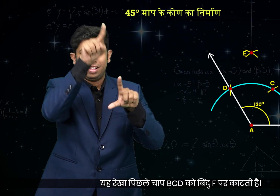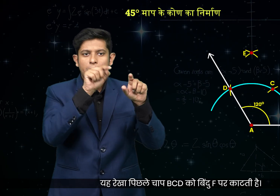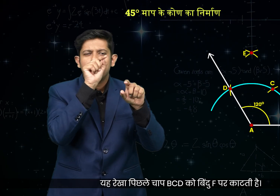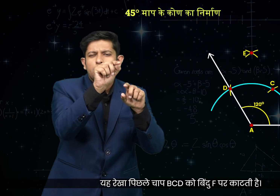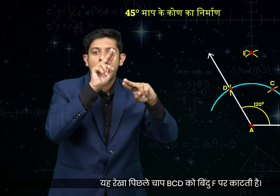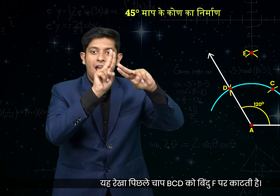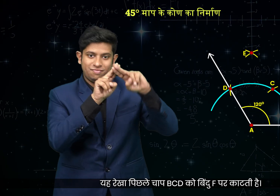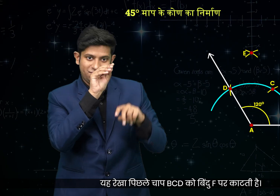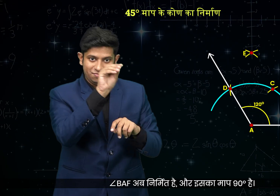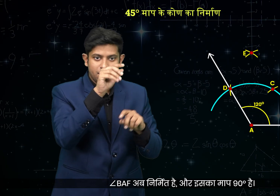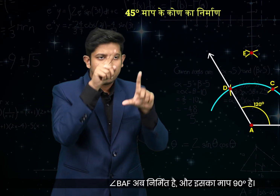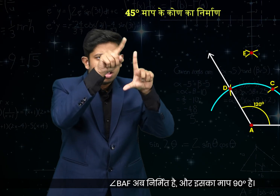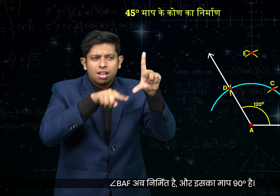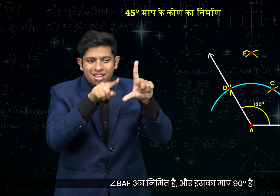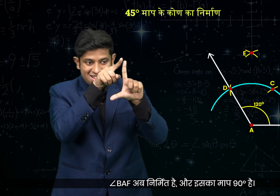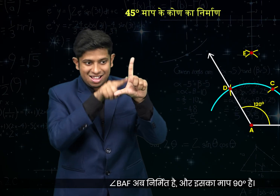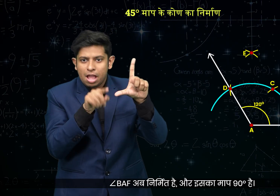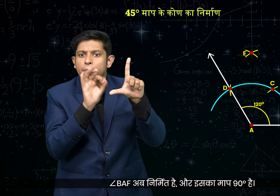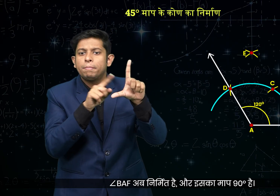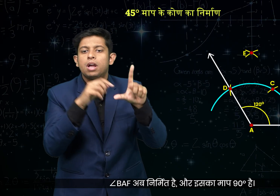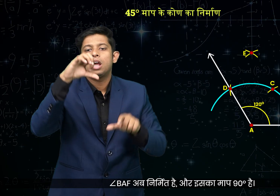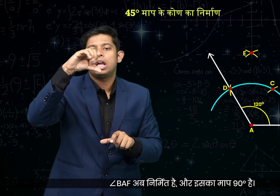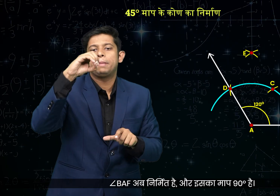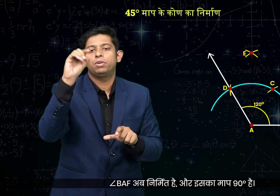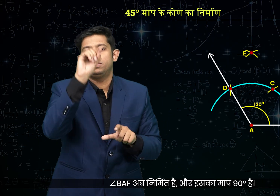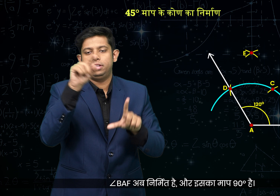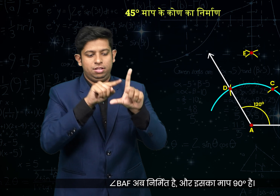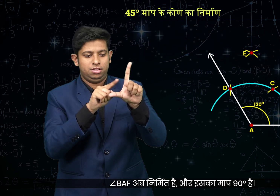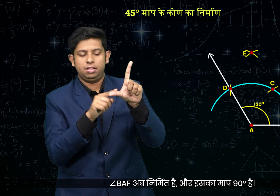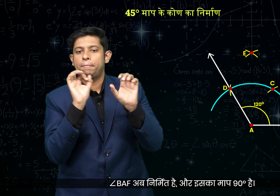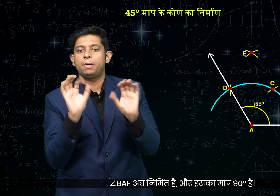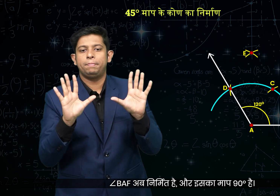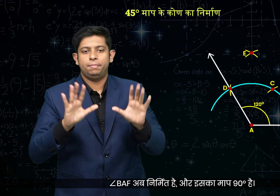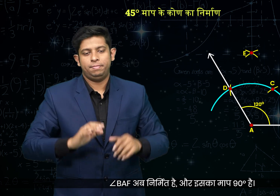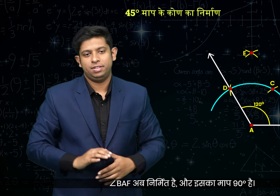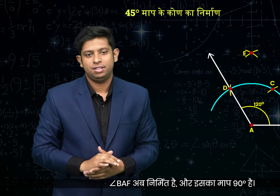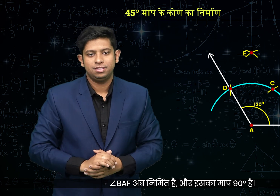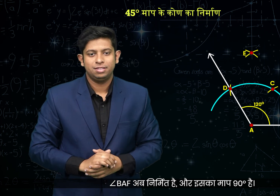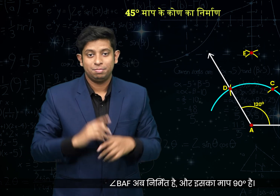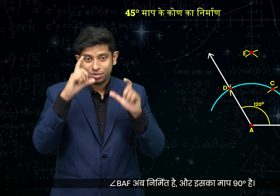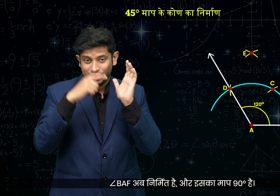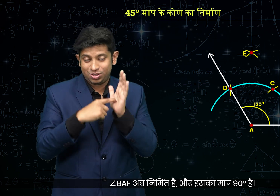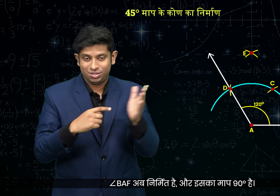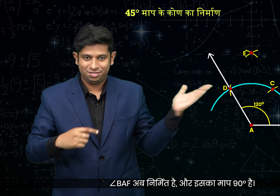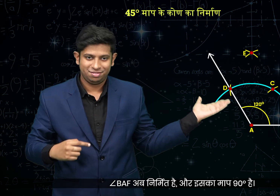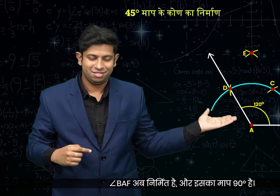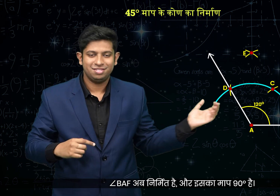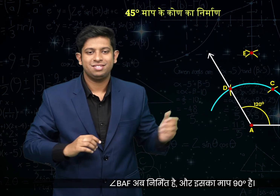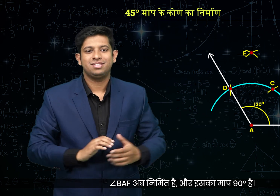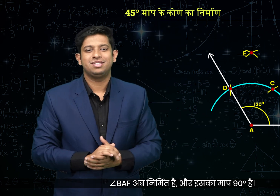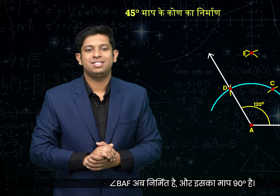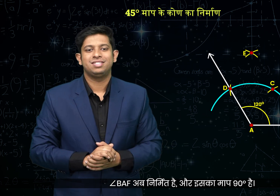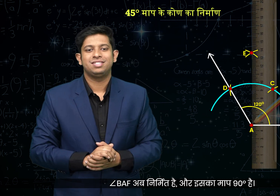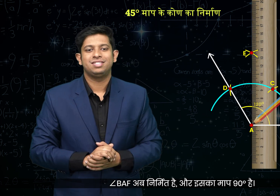F पर काटती है। एंगल BAF अब निम्नता है और इसका